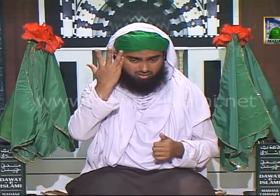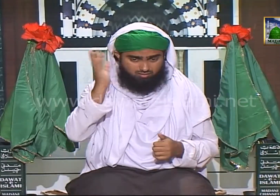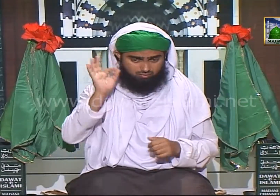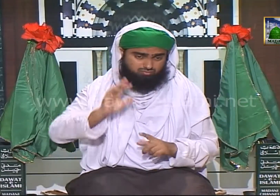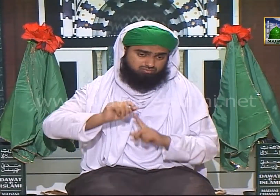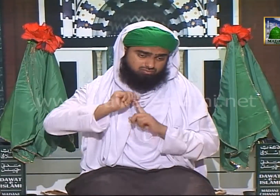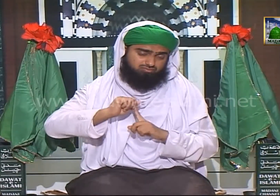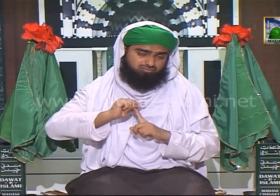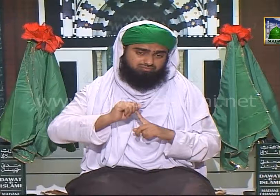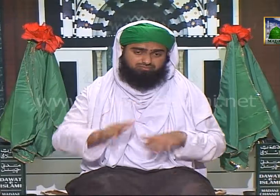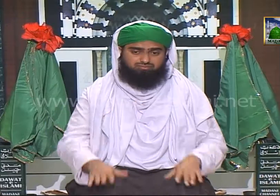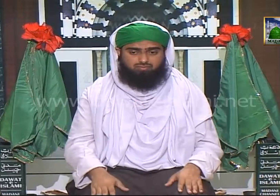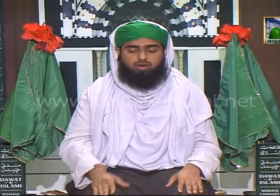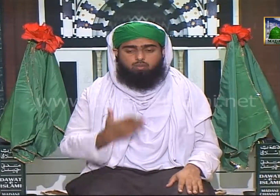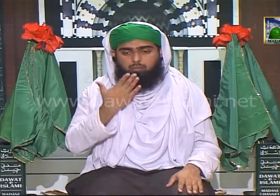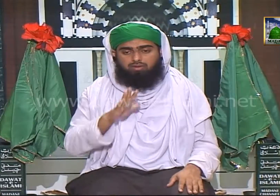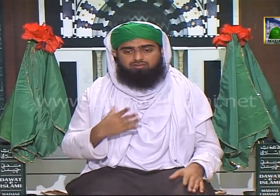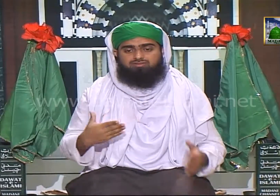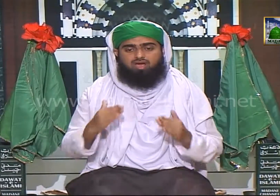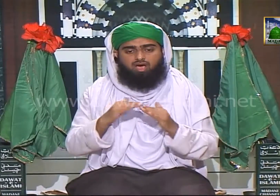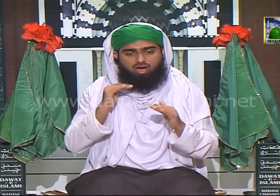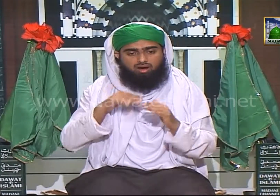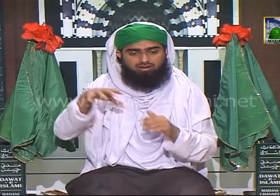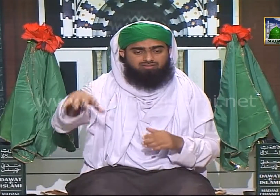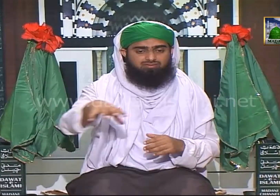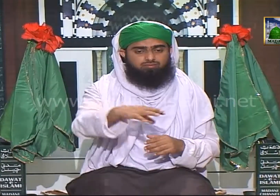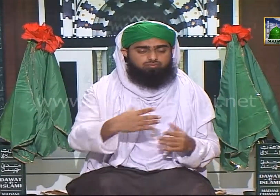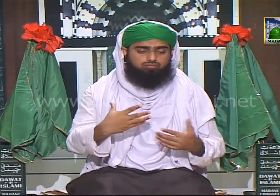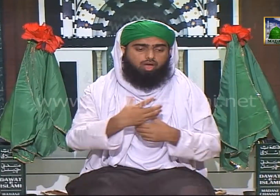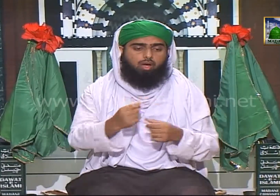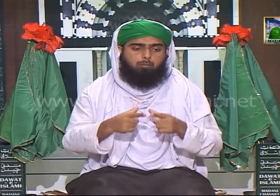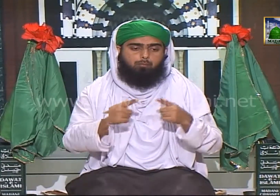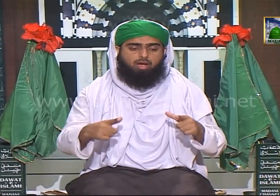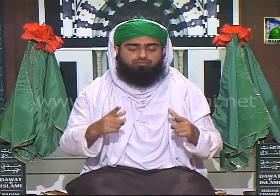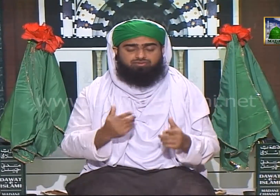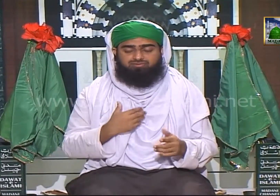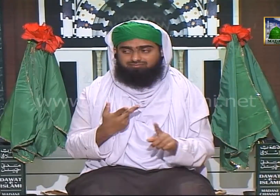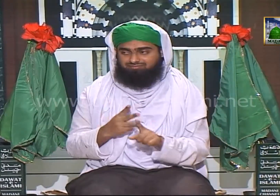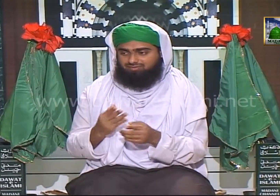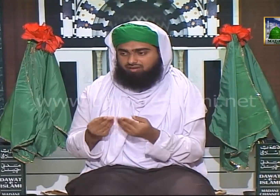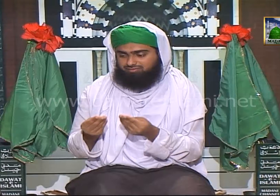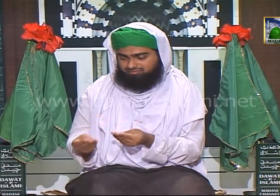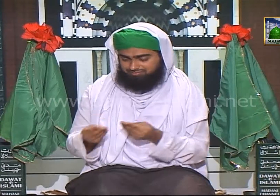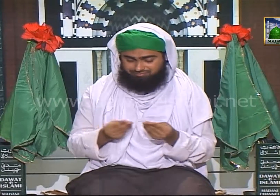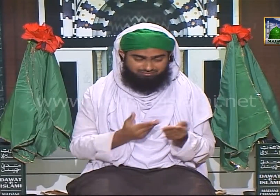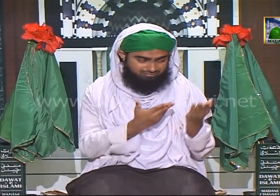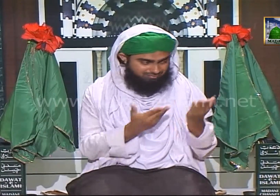कोई मजलिस रखी है, कोई महफिल रखी है, और मुझे भी पता चला गया, दावत मिली, मैं हाजिर हो गया। यूं तो बड़ी आजी करूंगा, साहब हाजिर